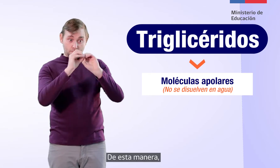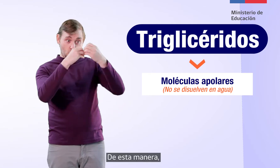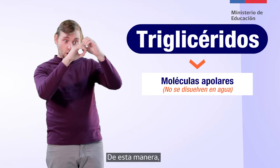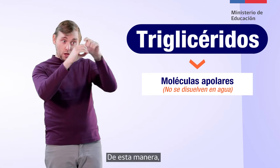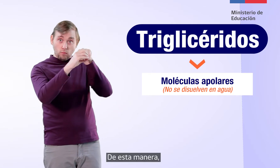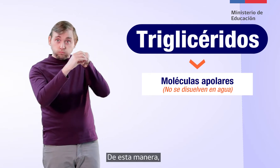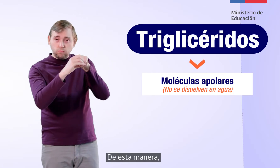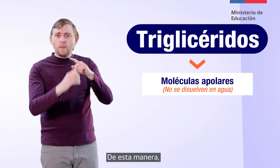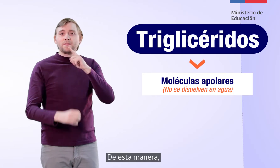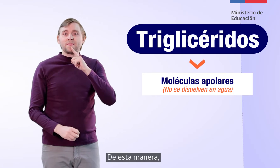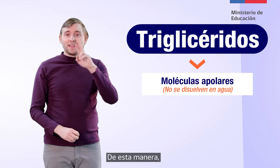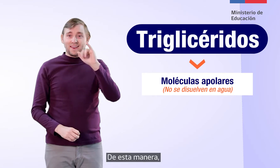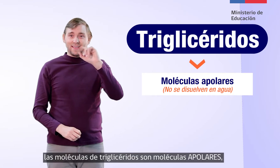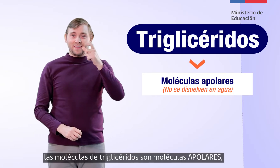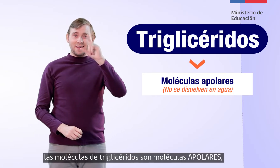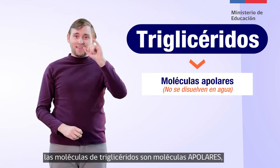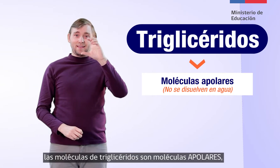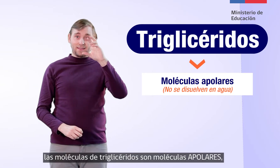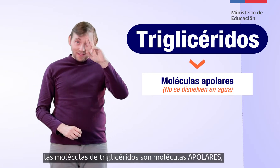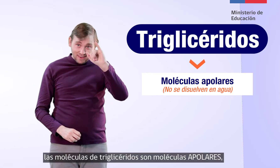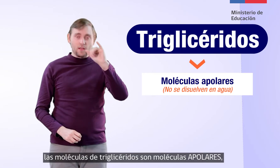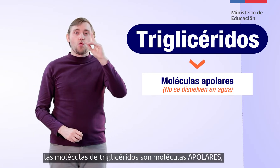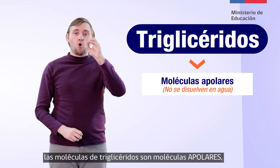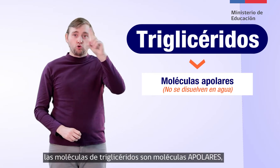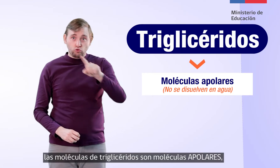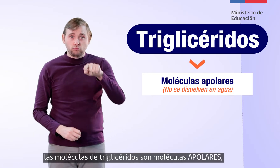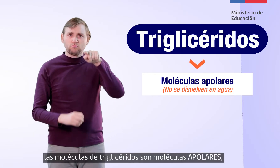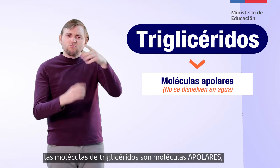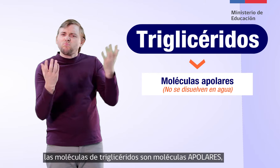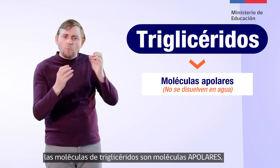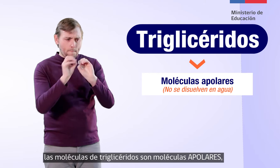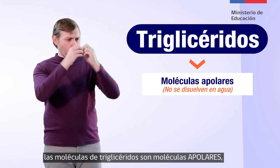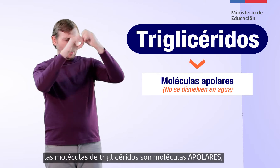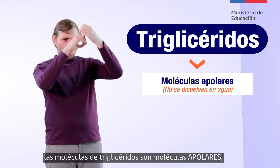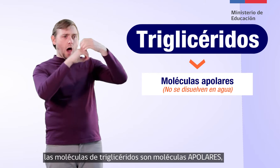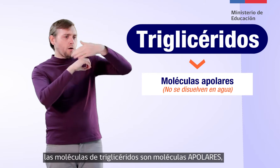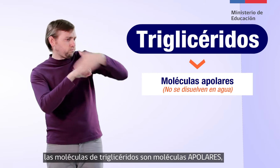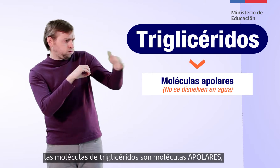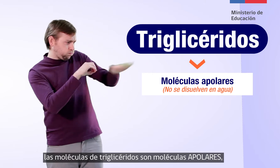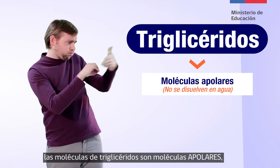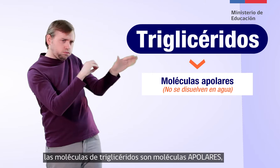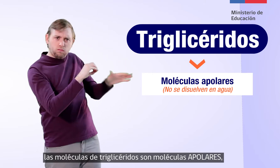De esta manera, las moléculas de triglicéridos son moléculas apolares.